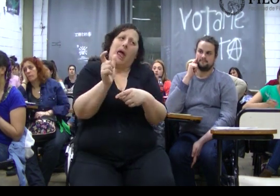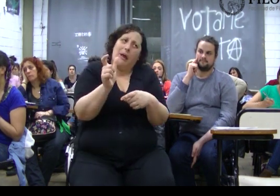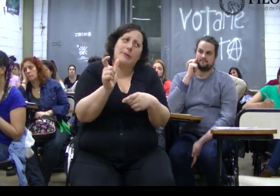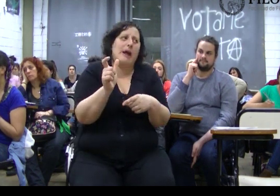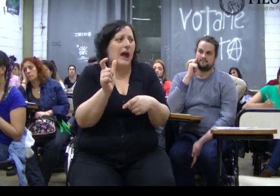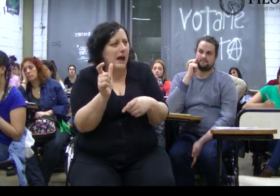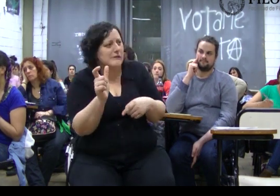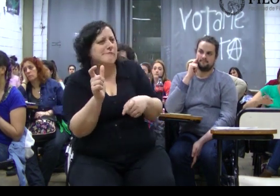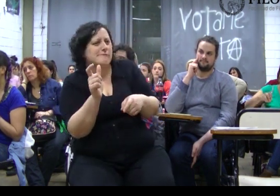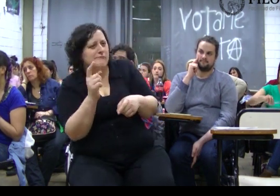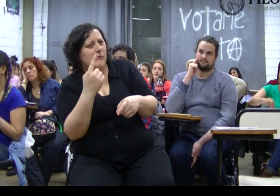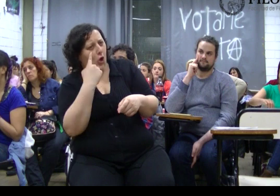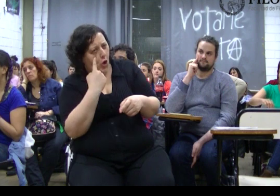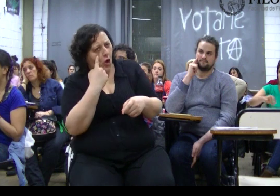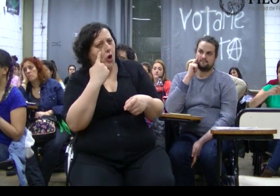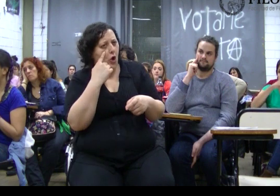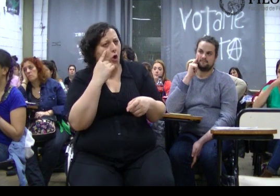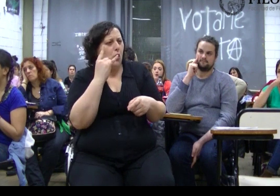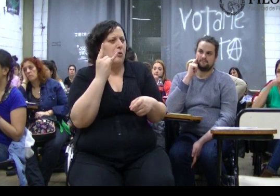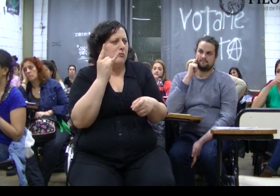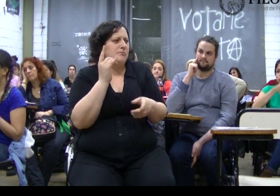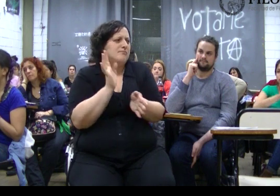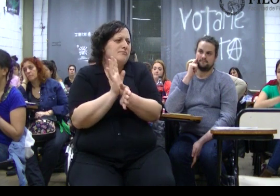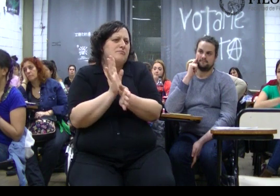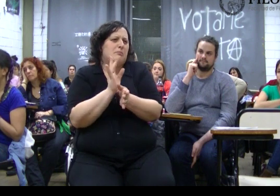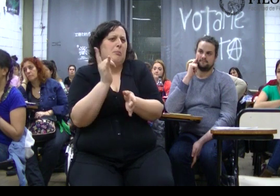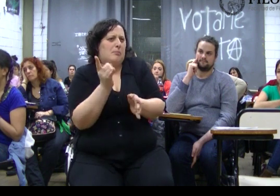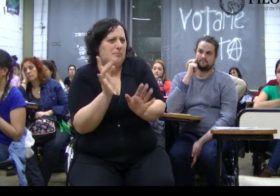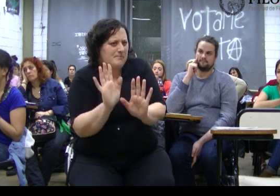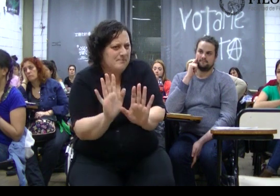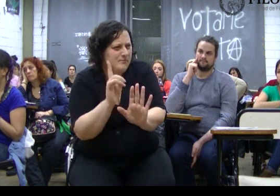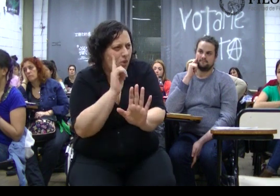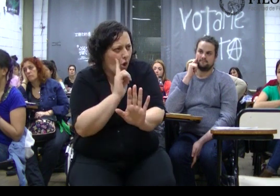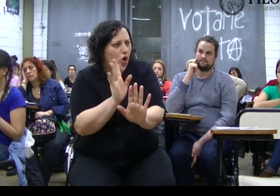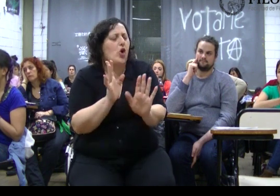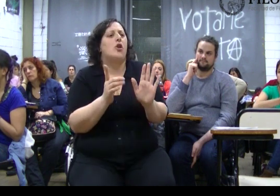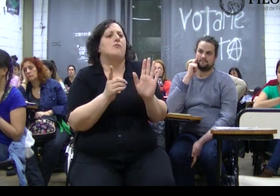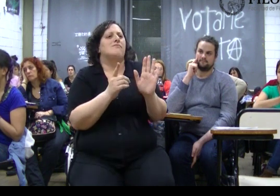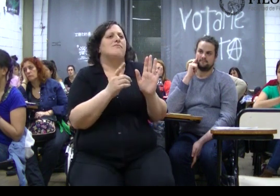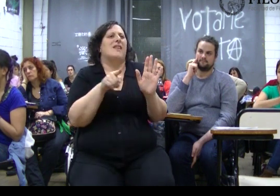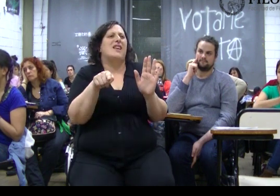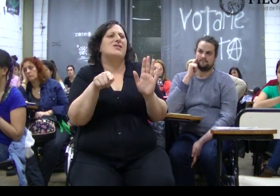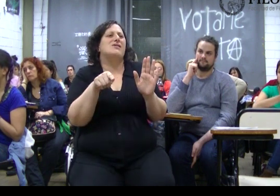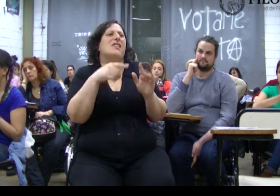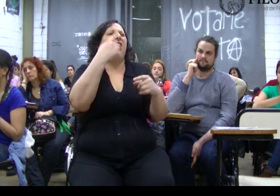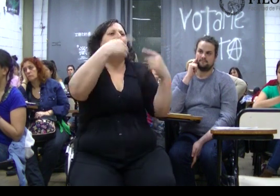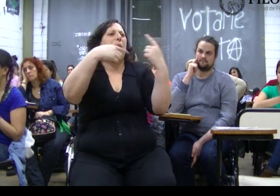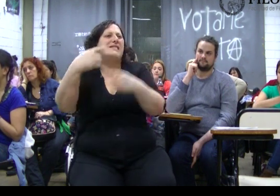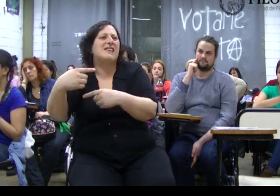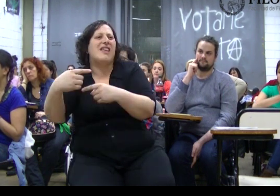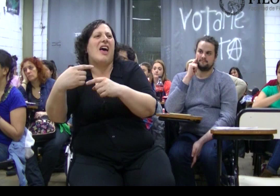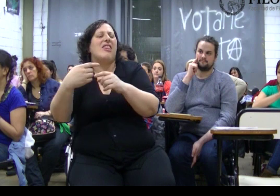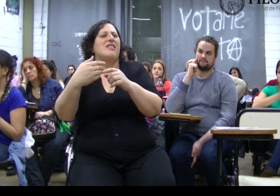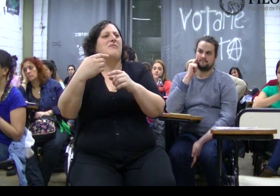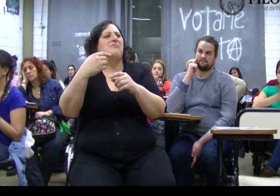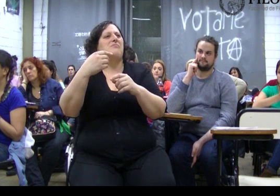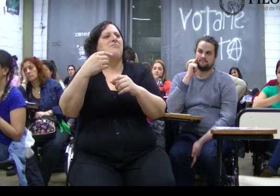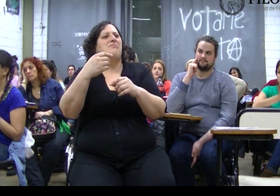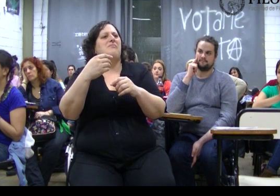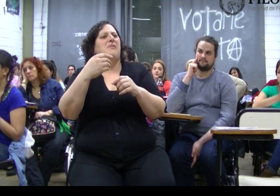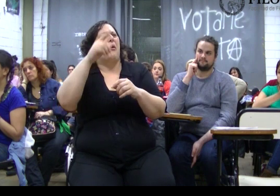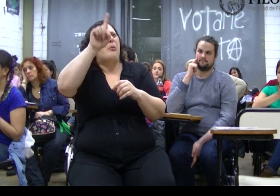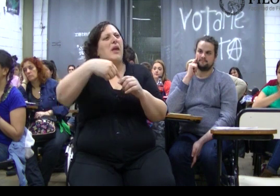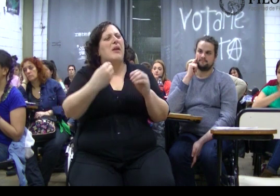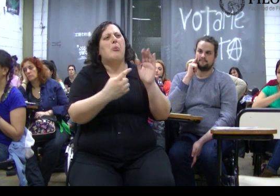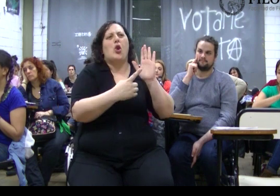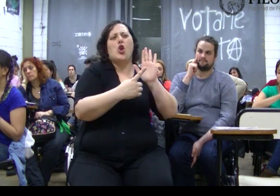diversidad respecto a una norma. Solamente tiene sentido pensar la diversidad respecto a una norma. Si no, la